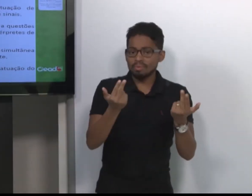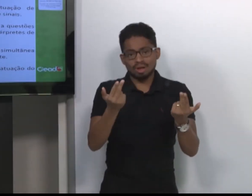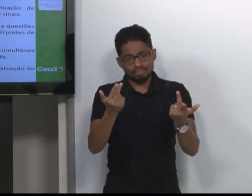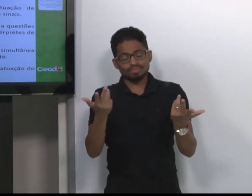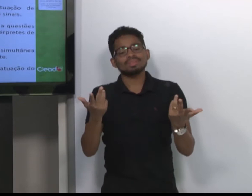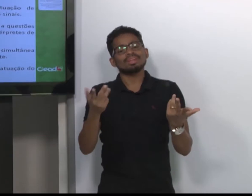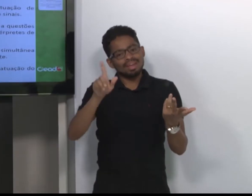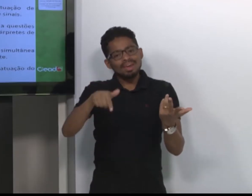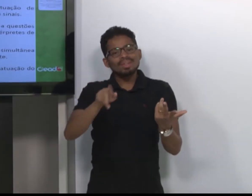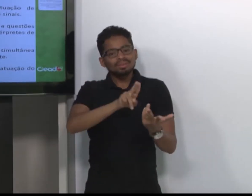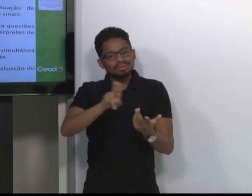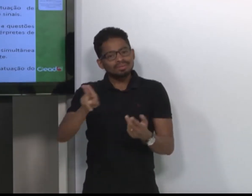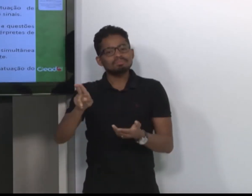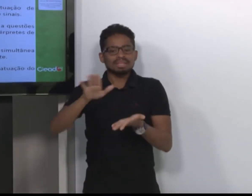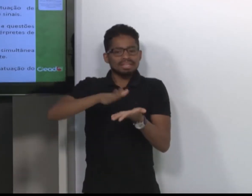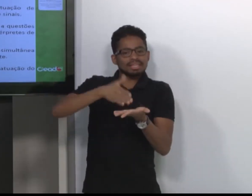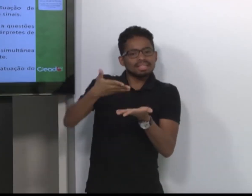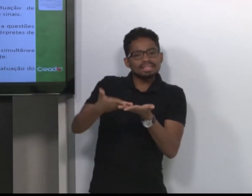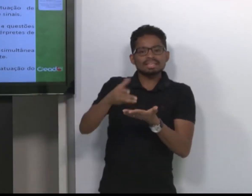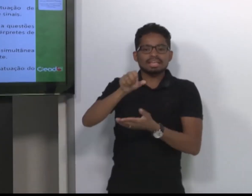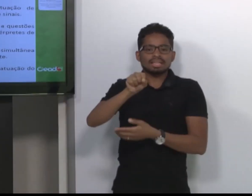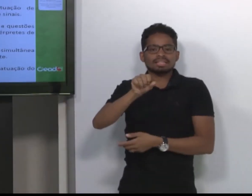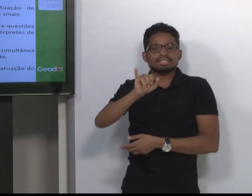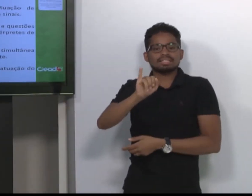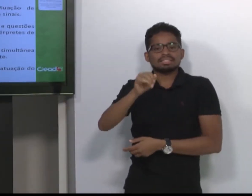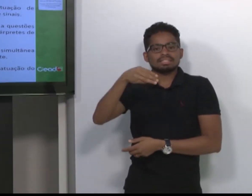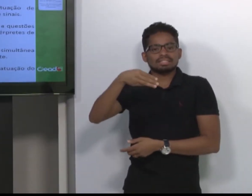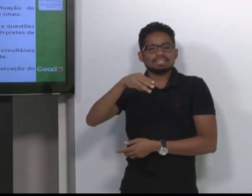tradução na língua oral,